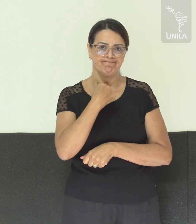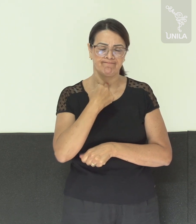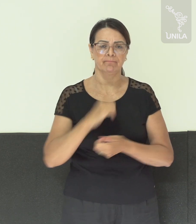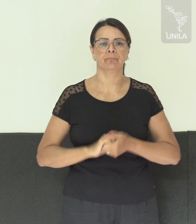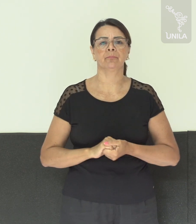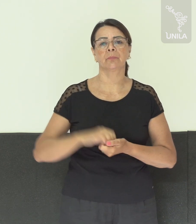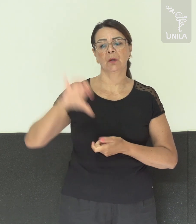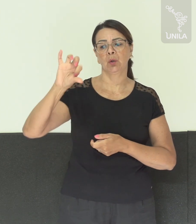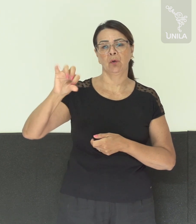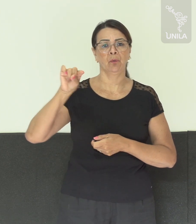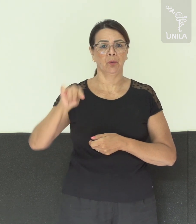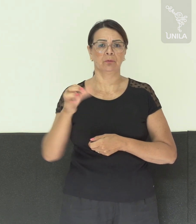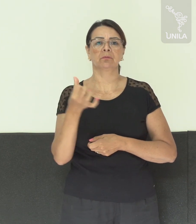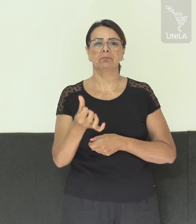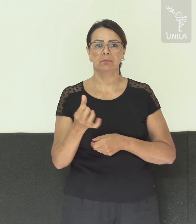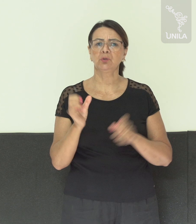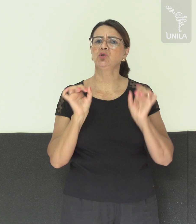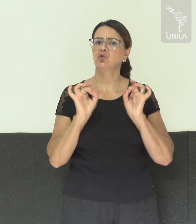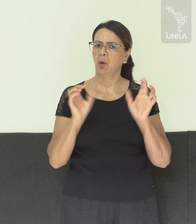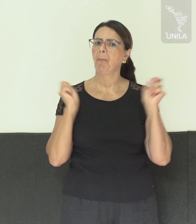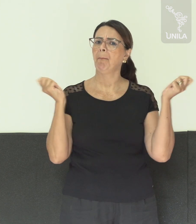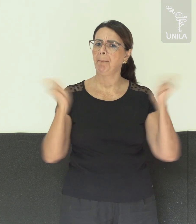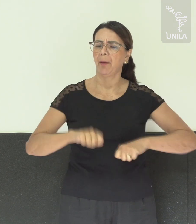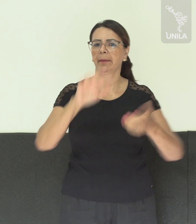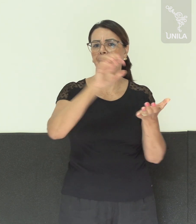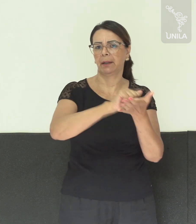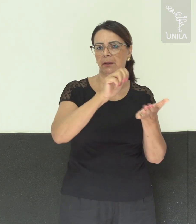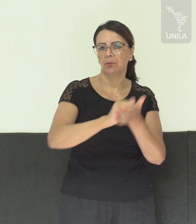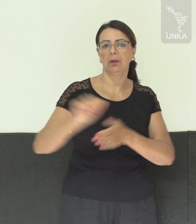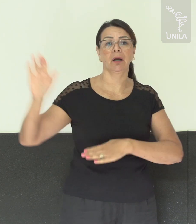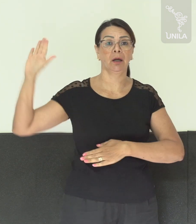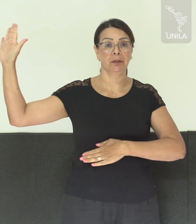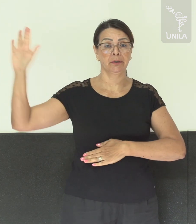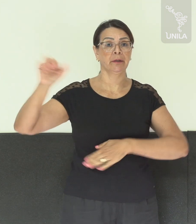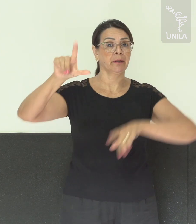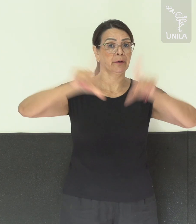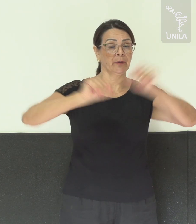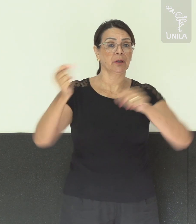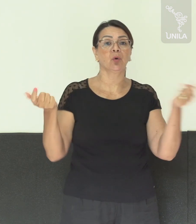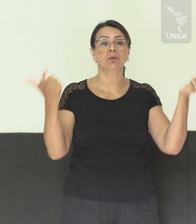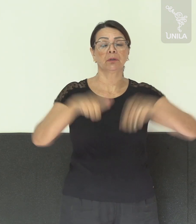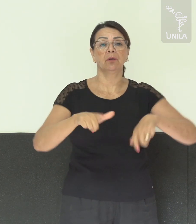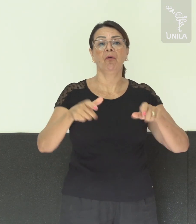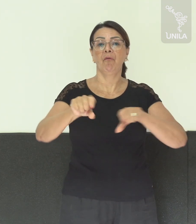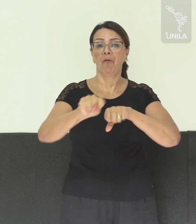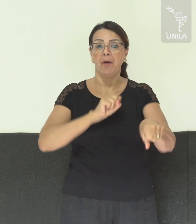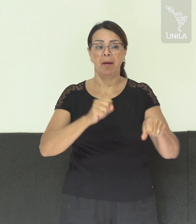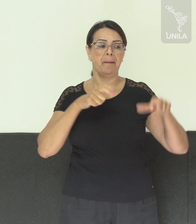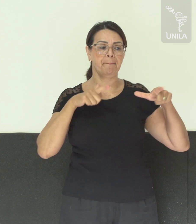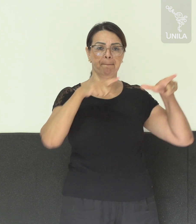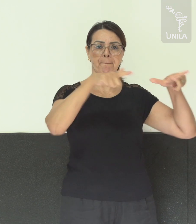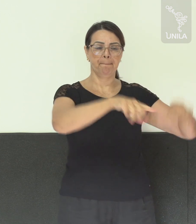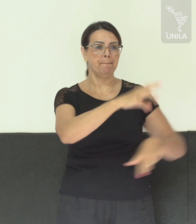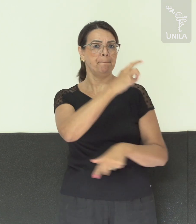9.6. Somente poderão ser matriculados os candidatos convocados que tenham concluído o ensino médio ou